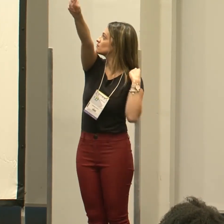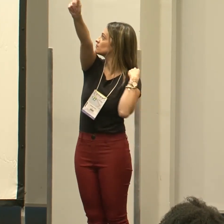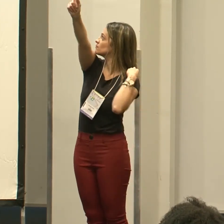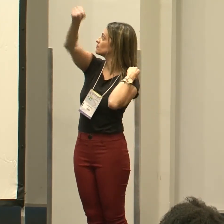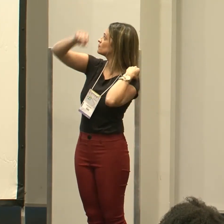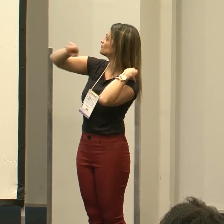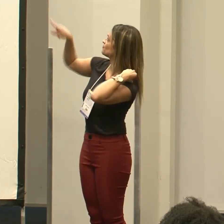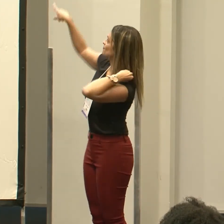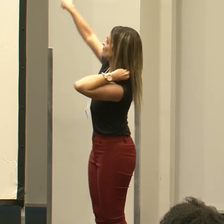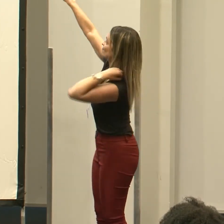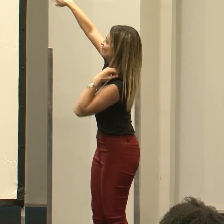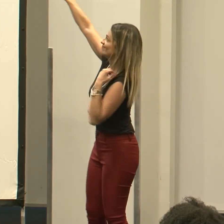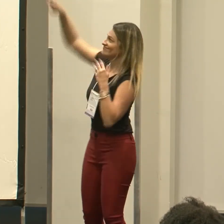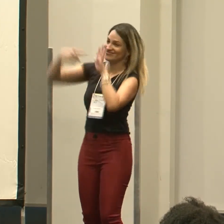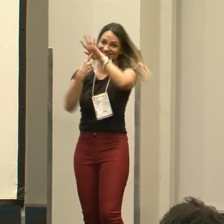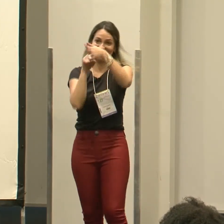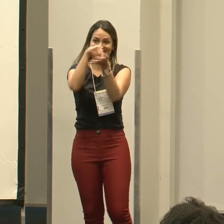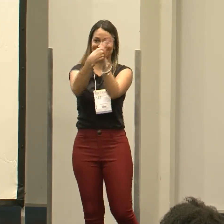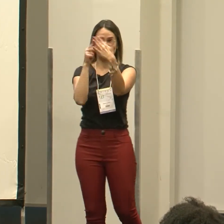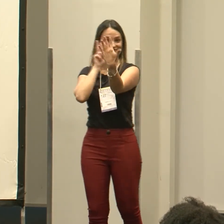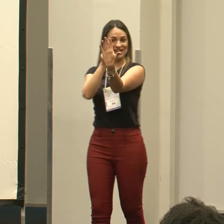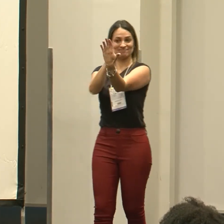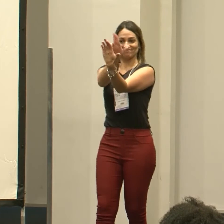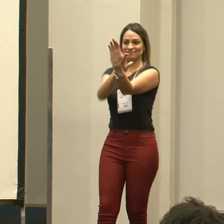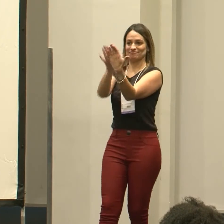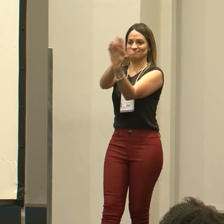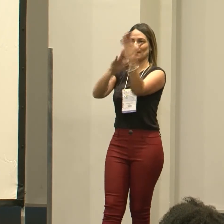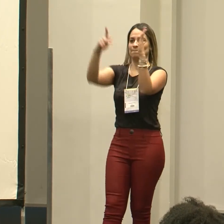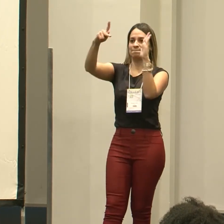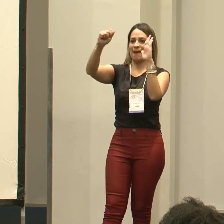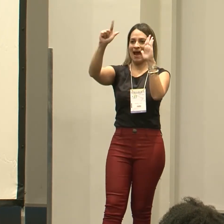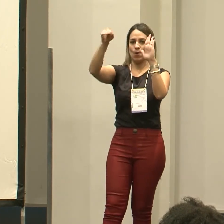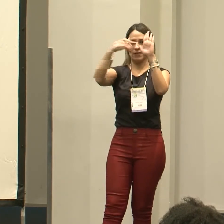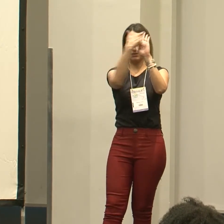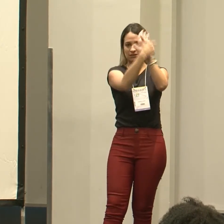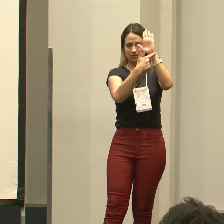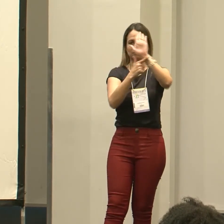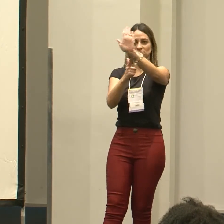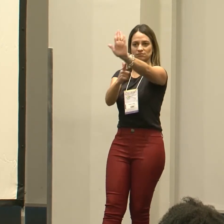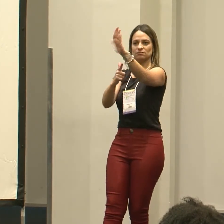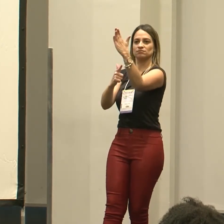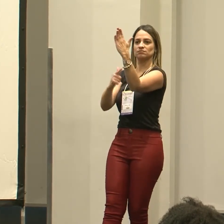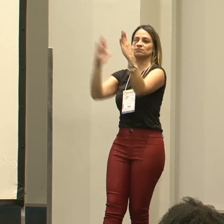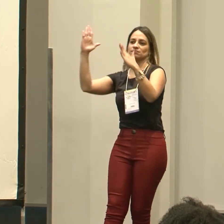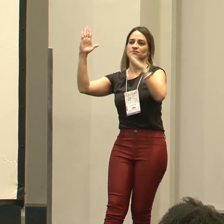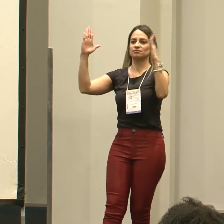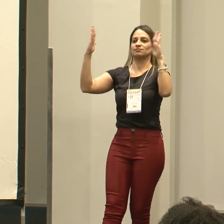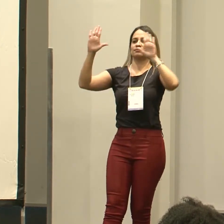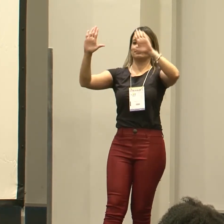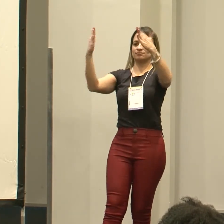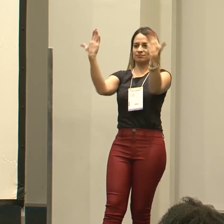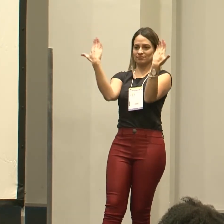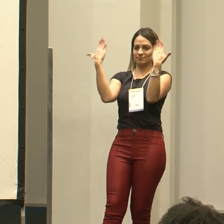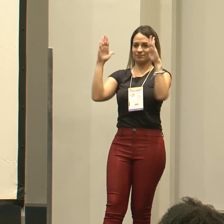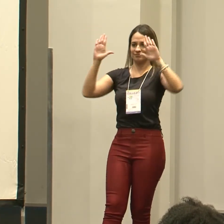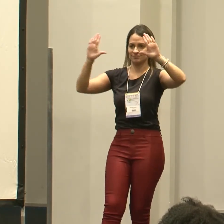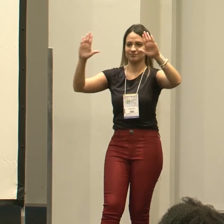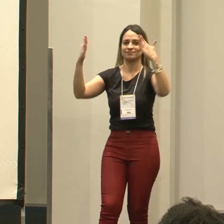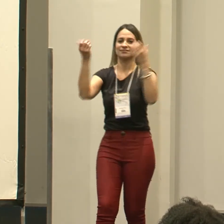movimentos possíveis, 6 orientações possíveis. Temos também orientações da palma da mão, como eu